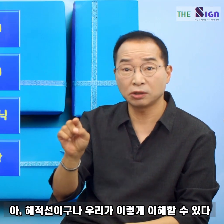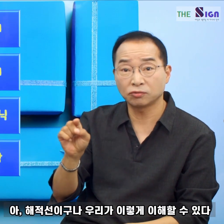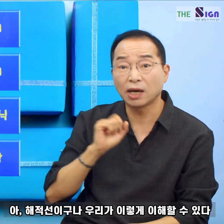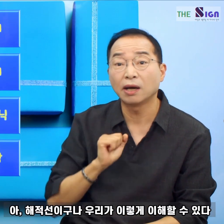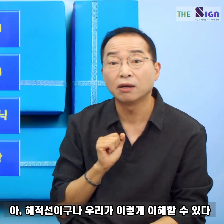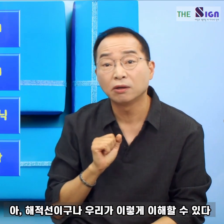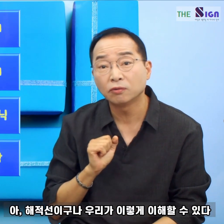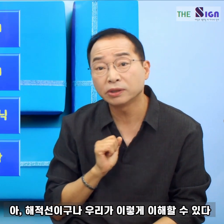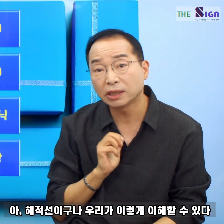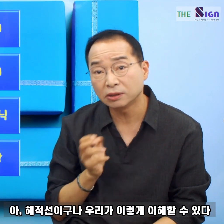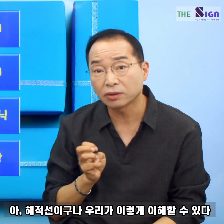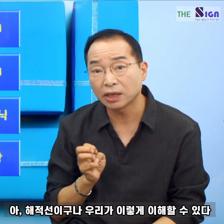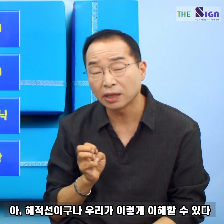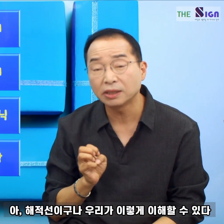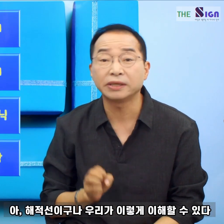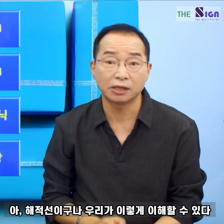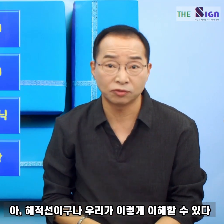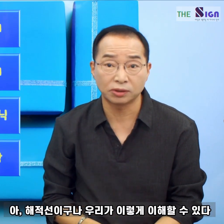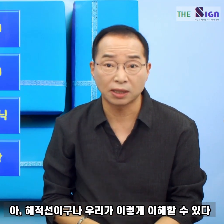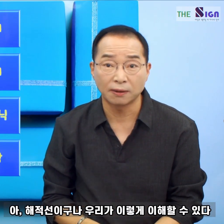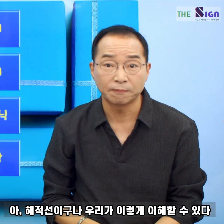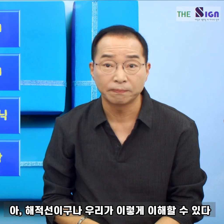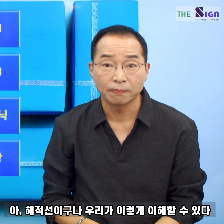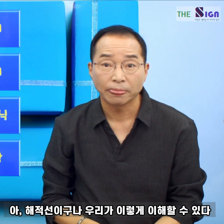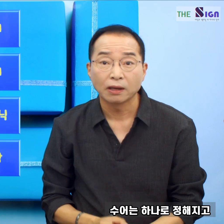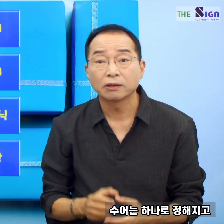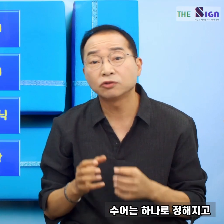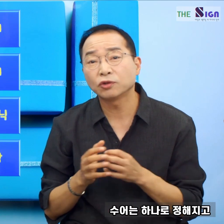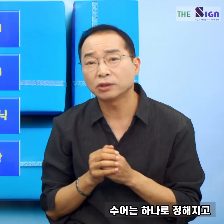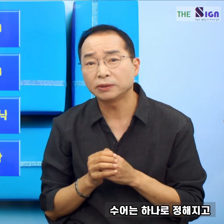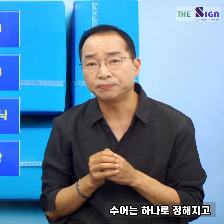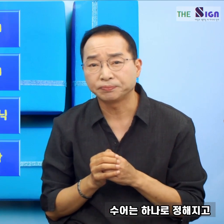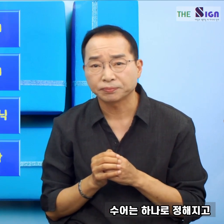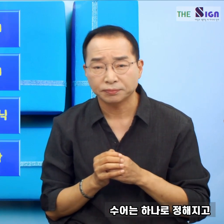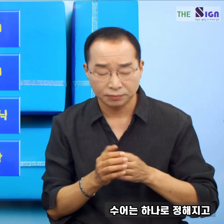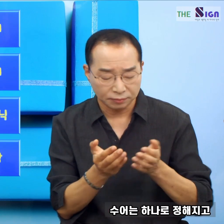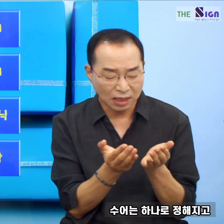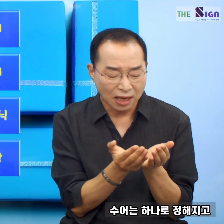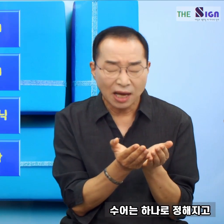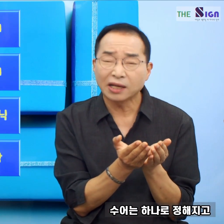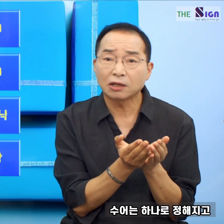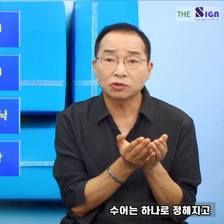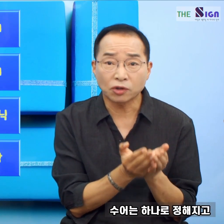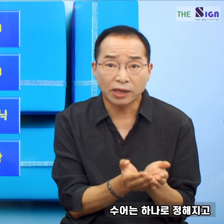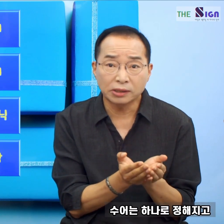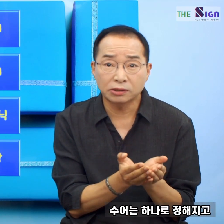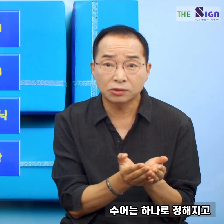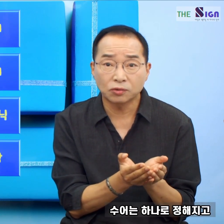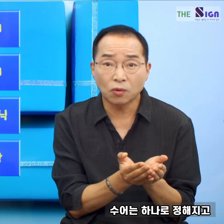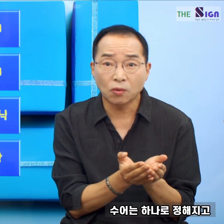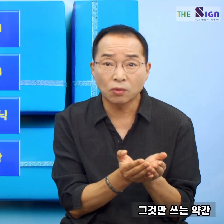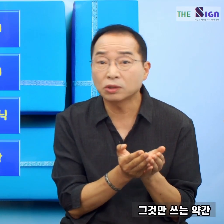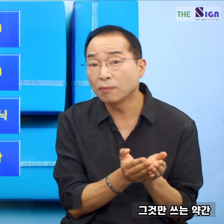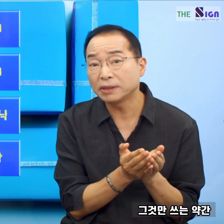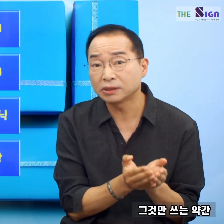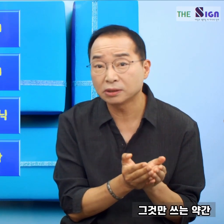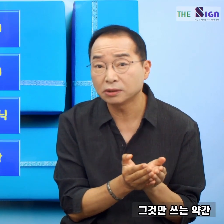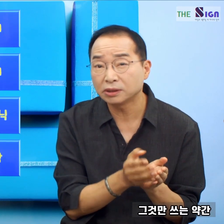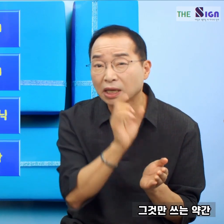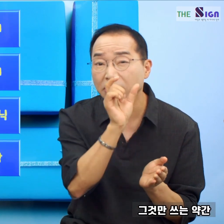해적선이구나, 우리가 이렇게 이해할 수 있다. 그 수어는 하나로 정해지고 그것만 쓰는 약간 이제